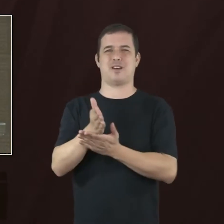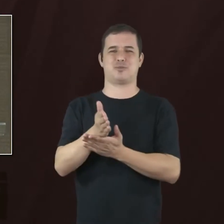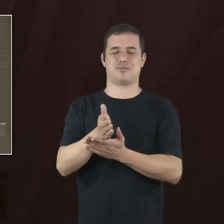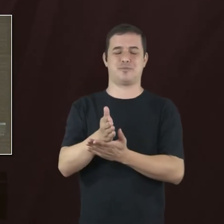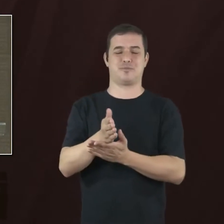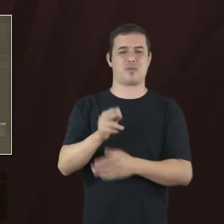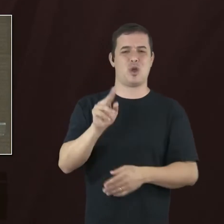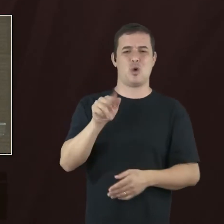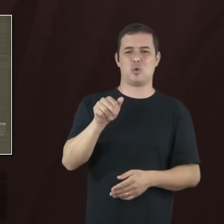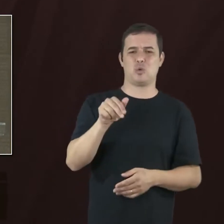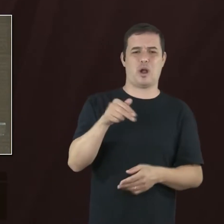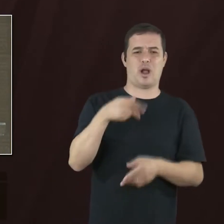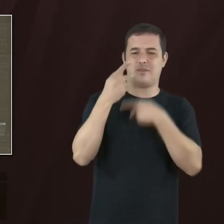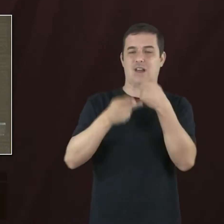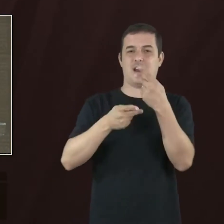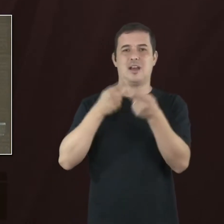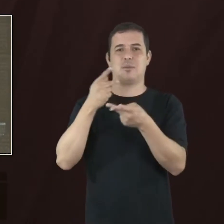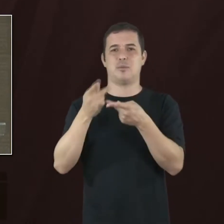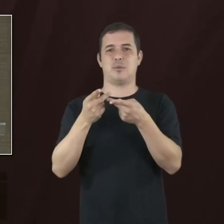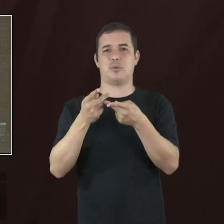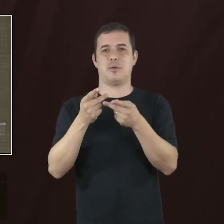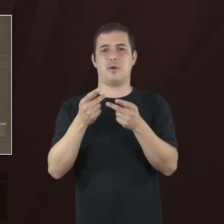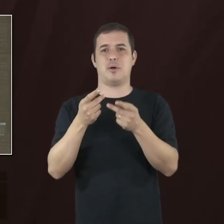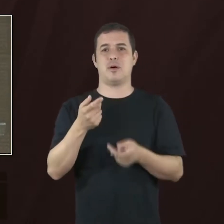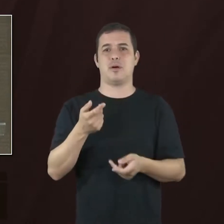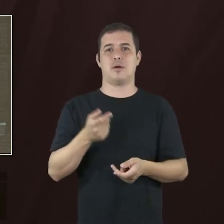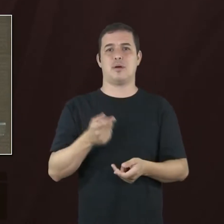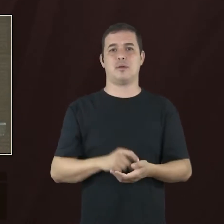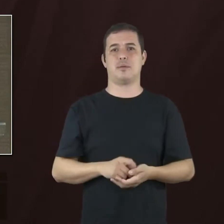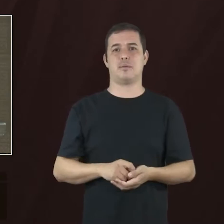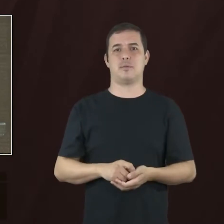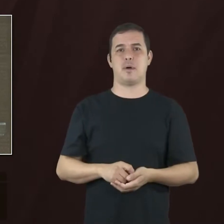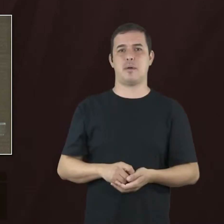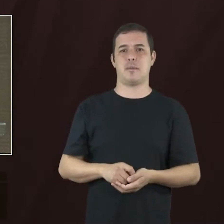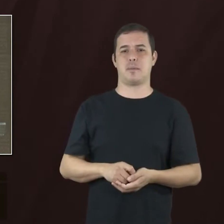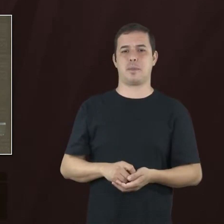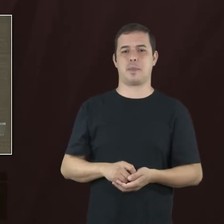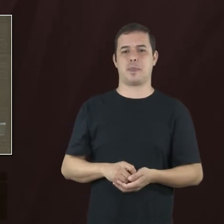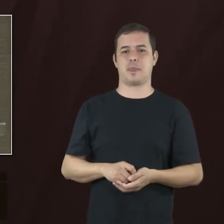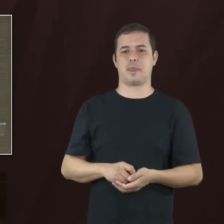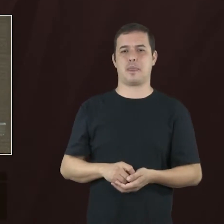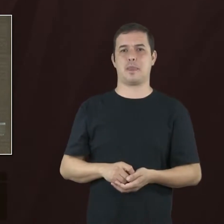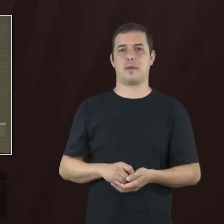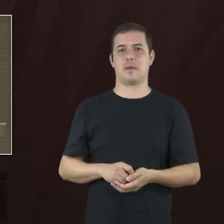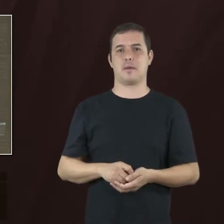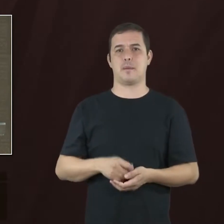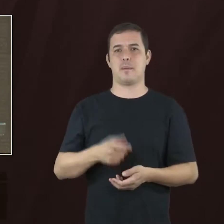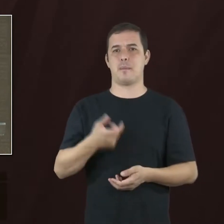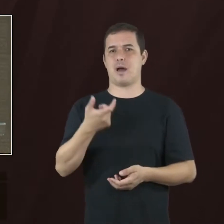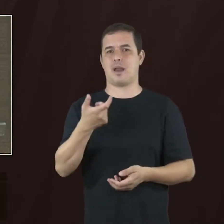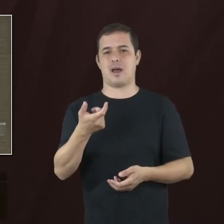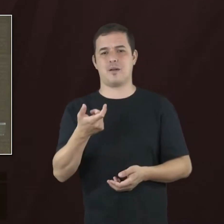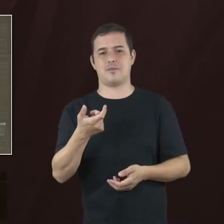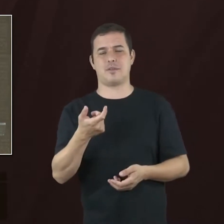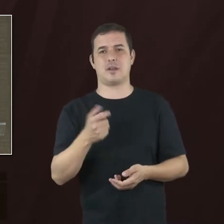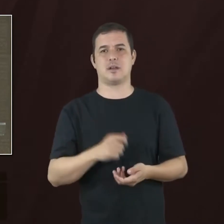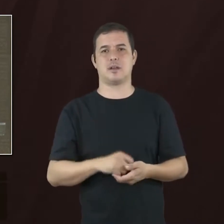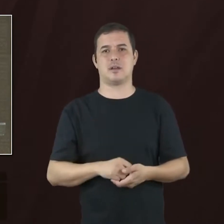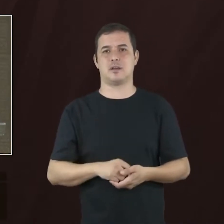de bajulação, como sabeis, nem de intuitos gananciosos. Paulo nunca bajulou